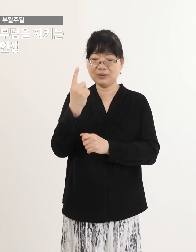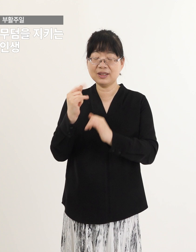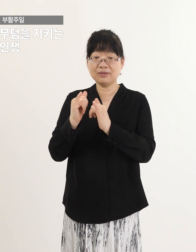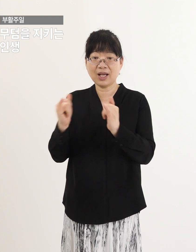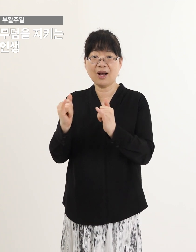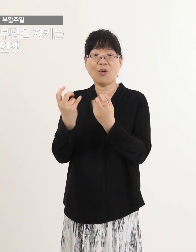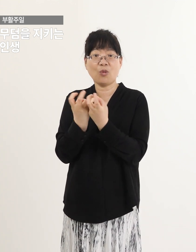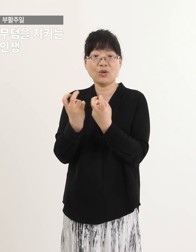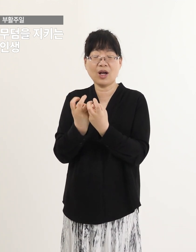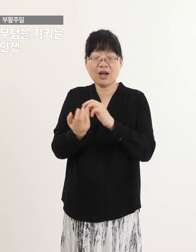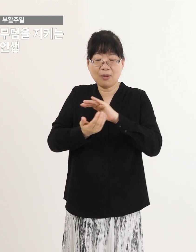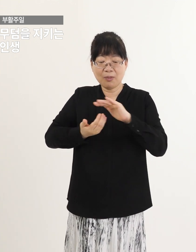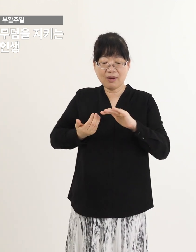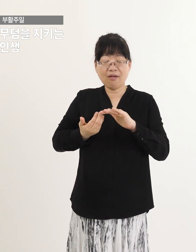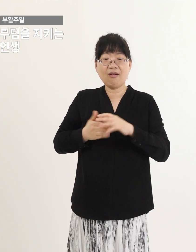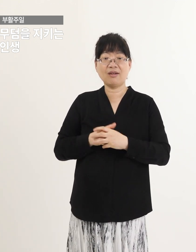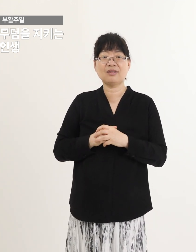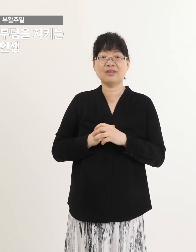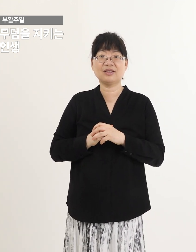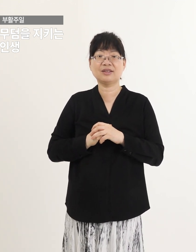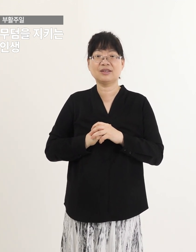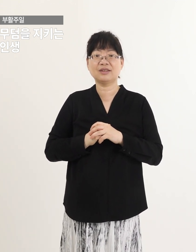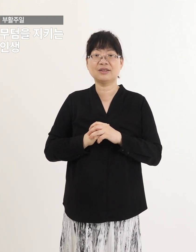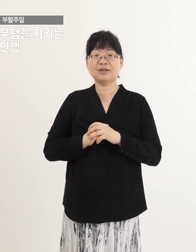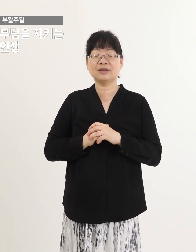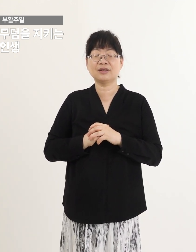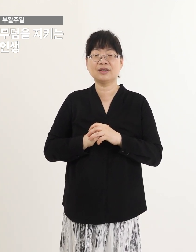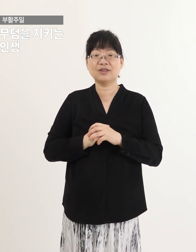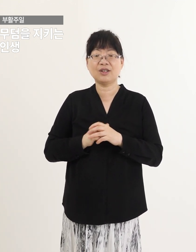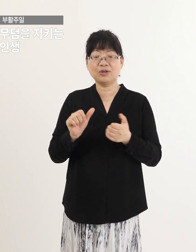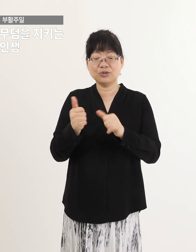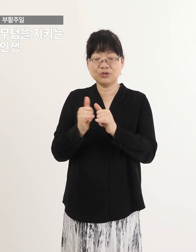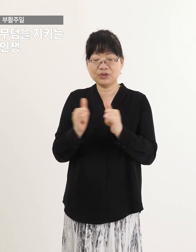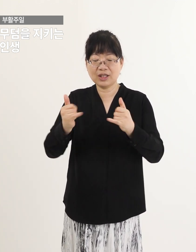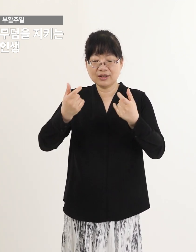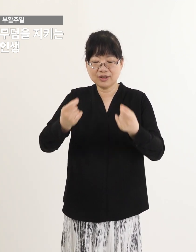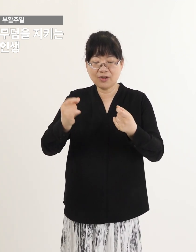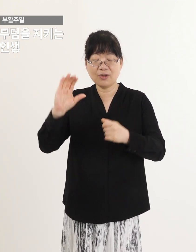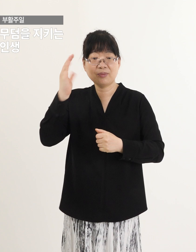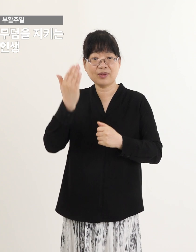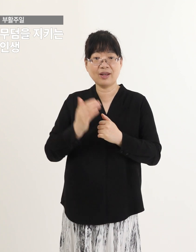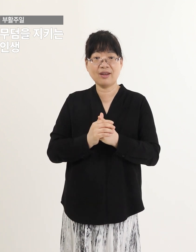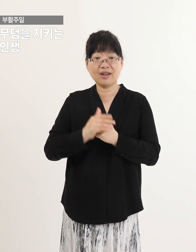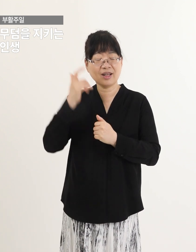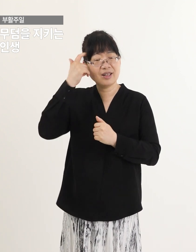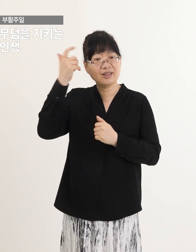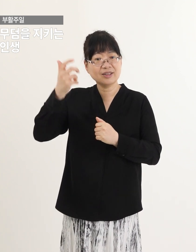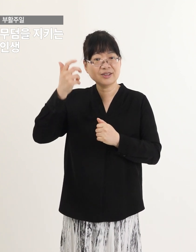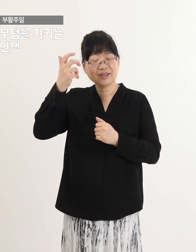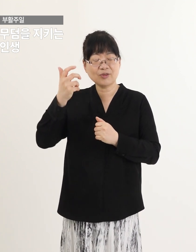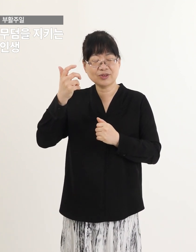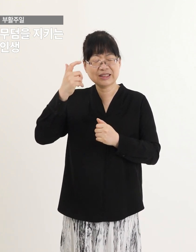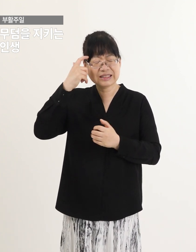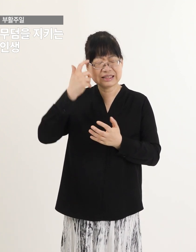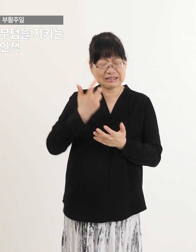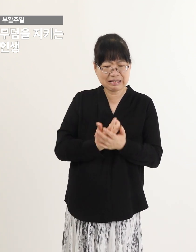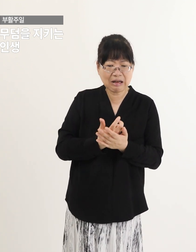수가 있어요? 방금 예? 죽은 자같이 된 그런 영적인